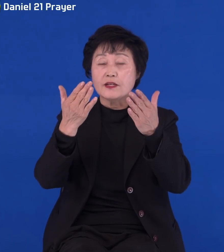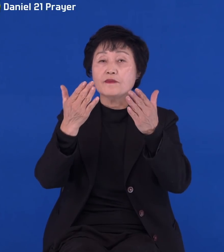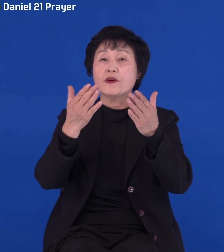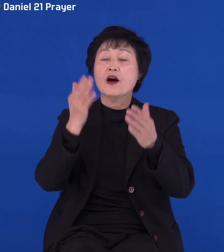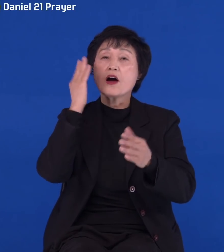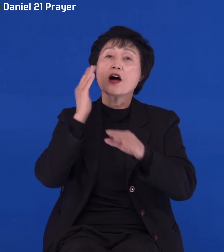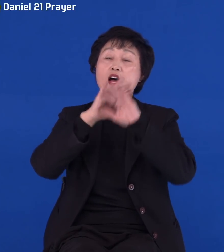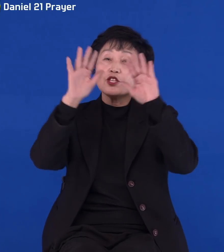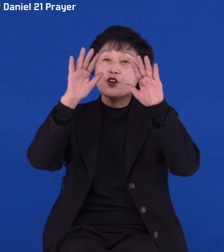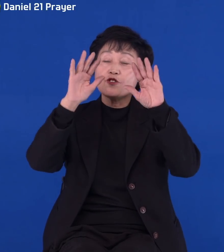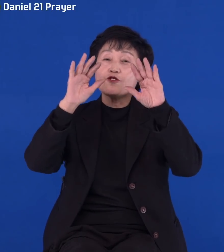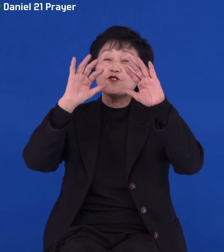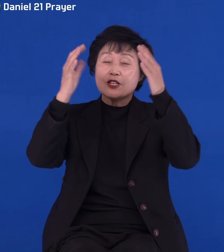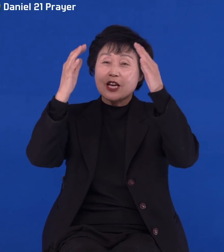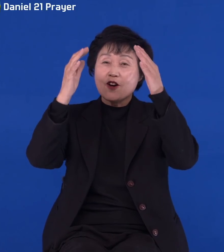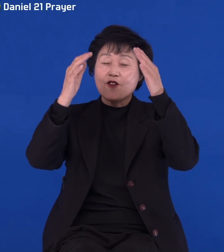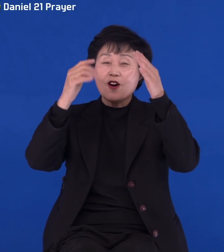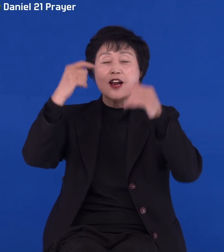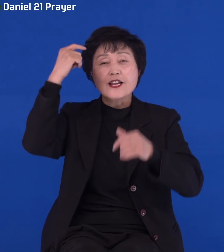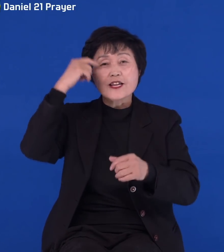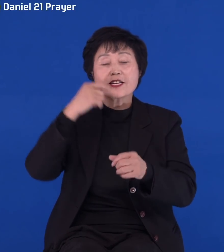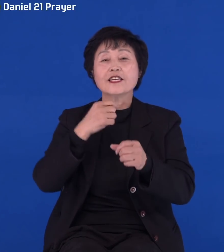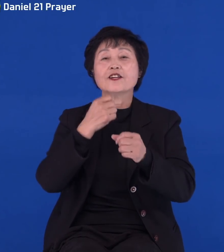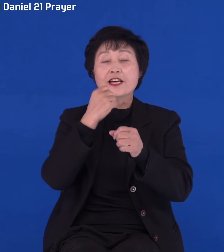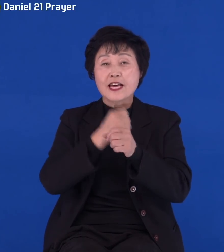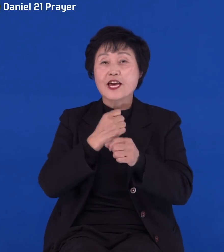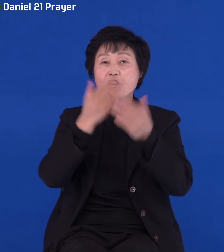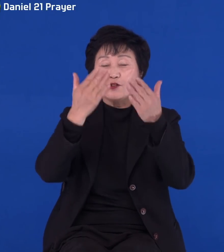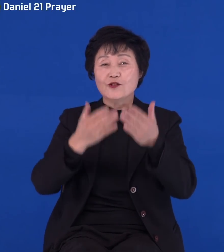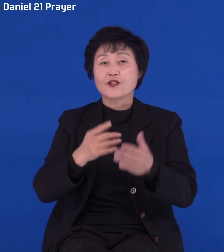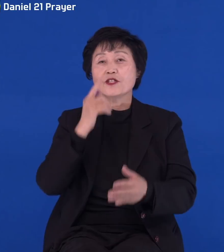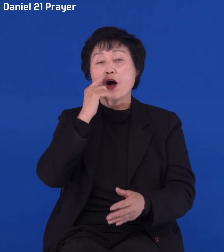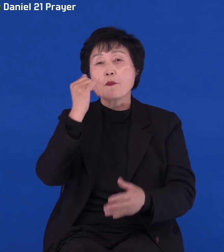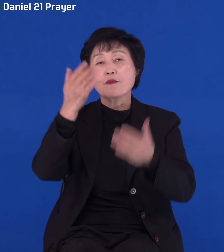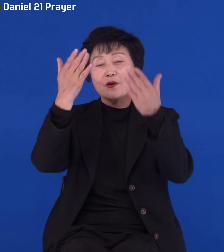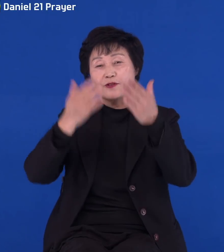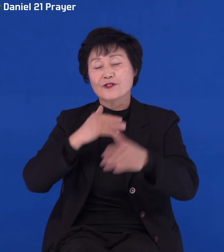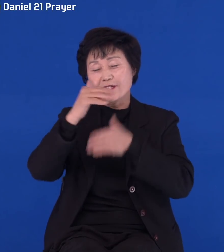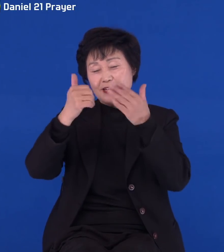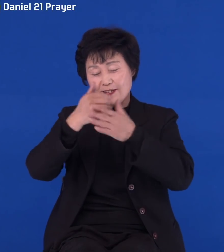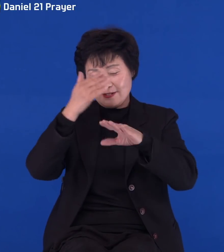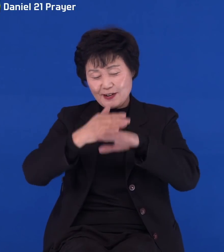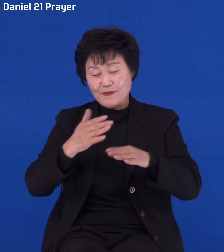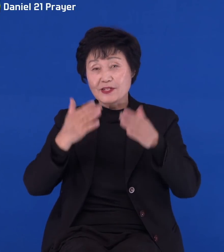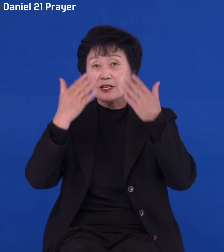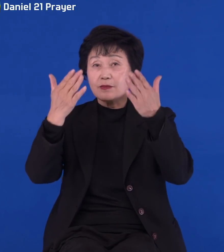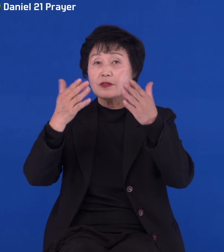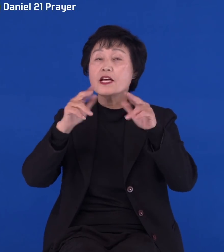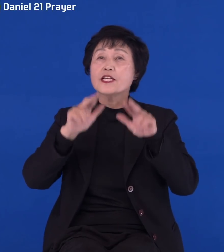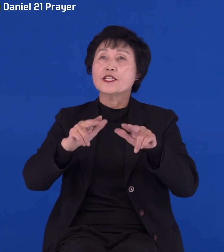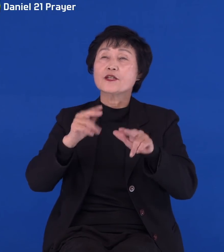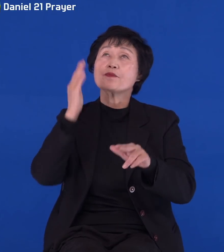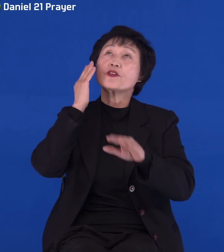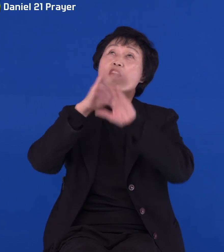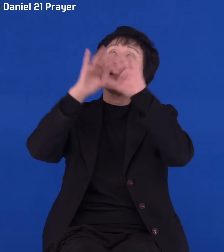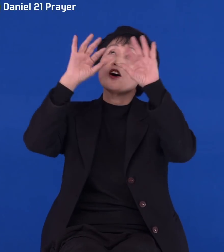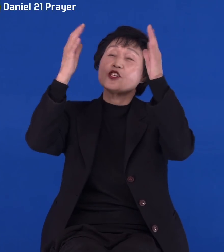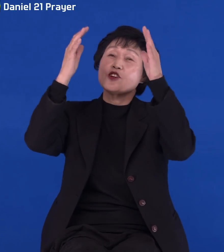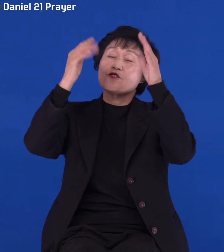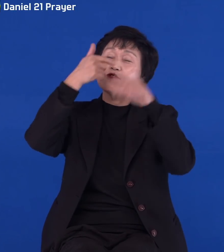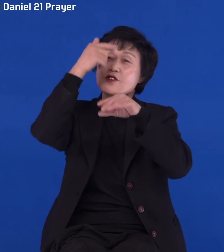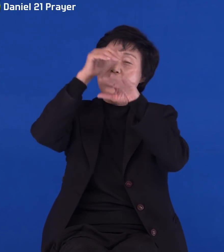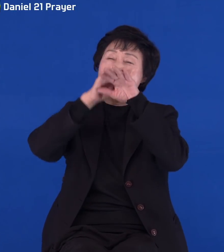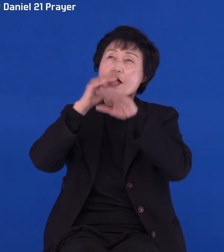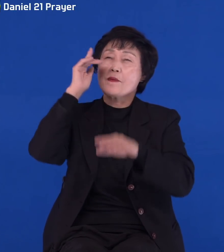체험할 수 있도록 인도하신 그런 신실한 어머님을 주셔서 감사합니다. 저는 지금도 그 천국의 예배를 사모합니다.